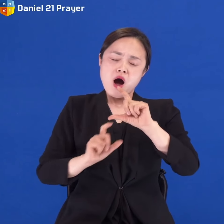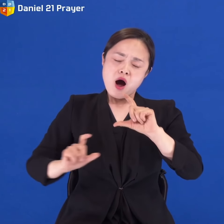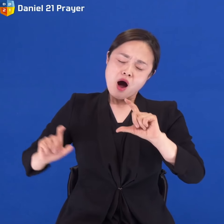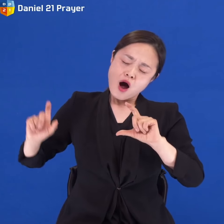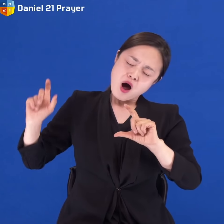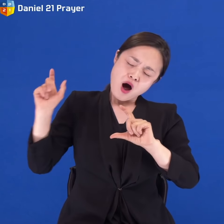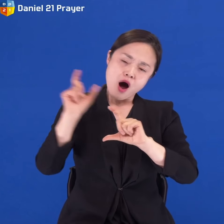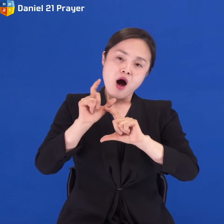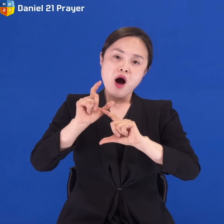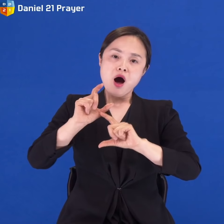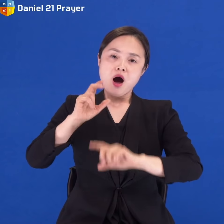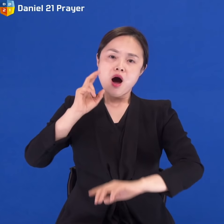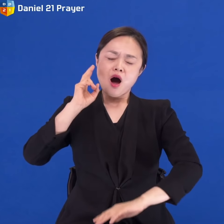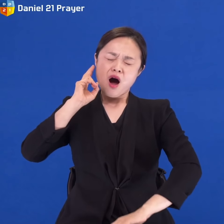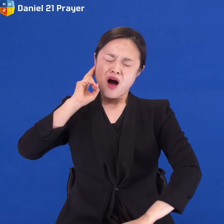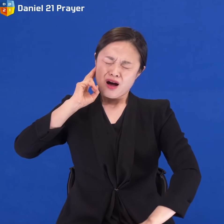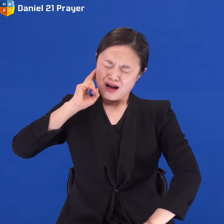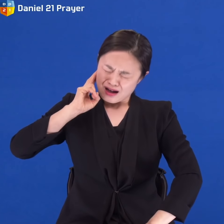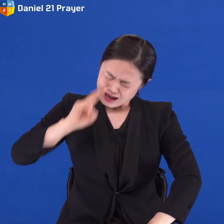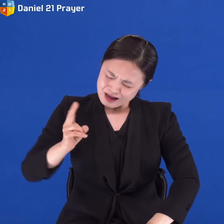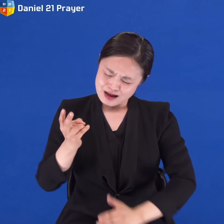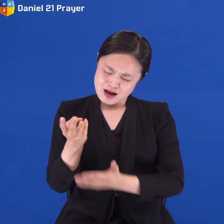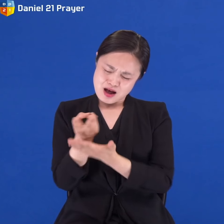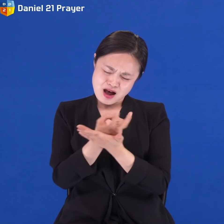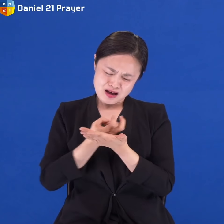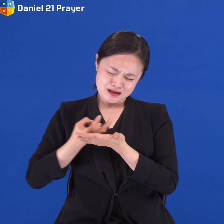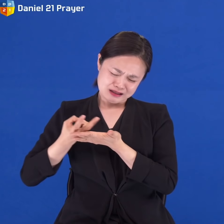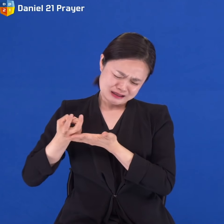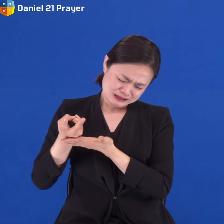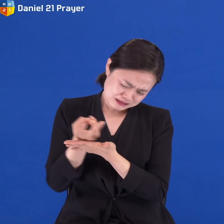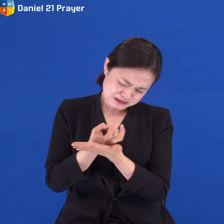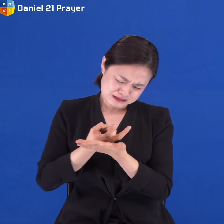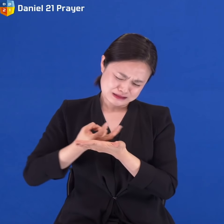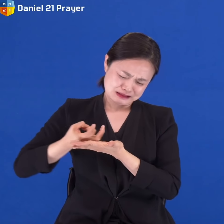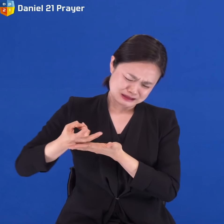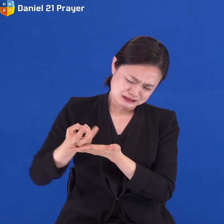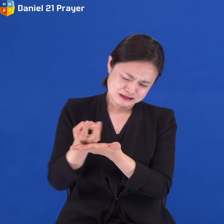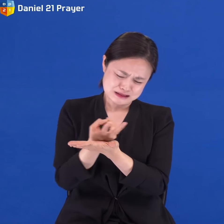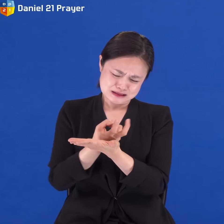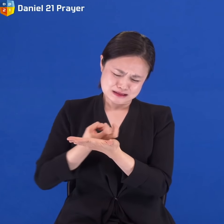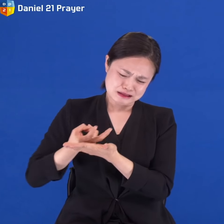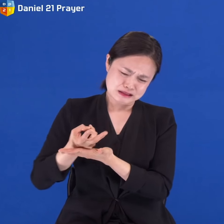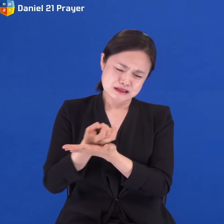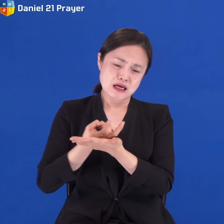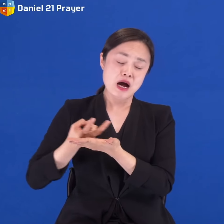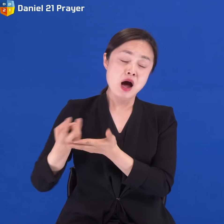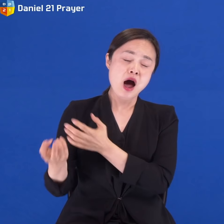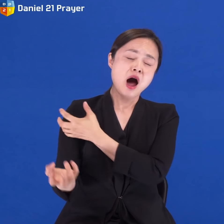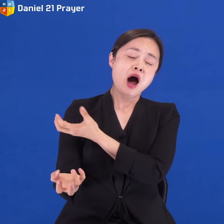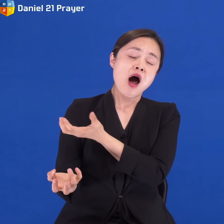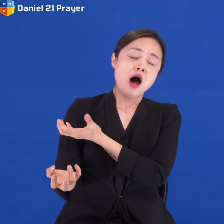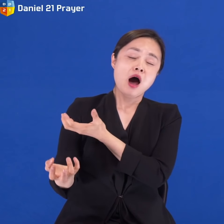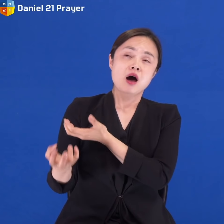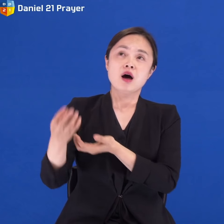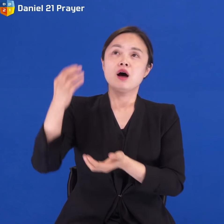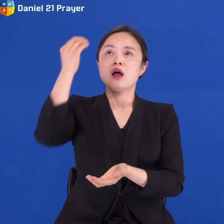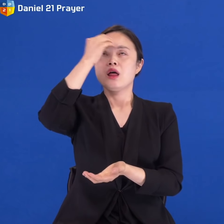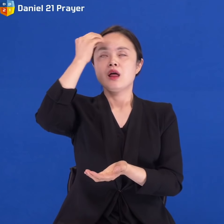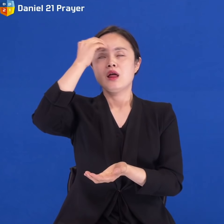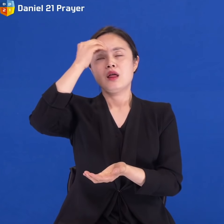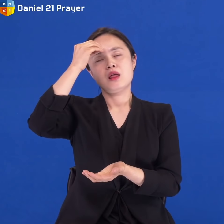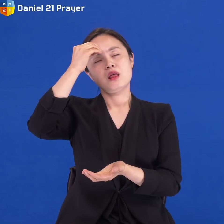통증이 너무나 심각했기 때문에 제가 기절을 여러 번